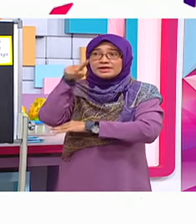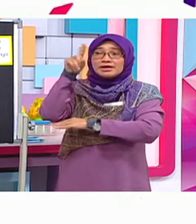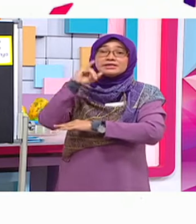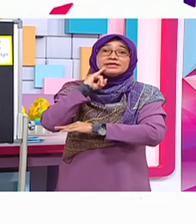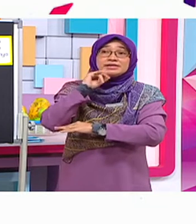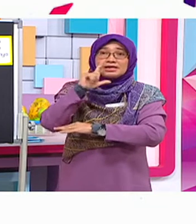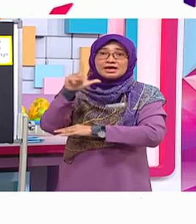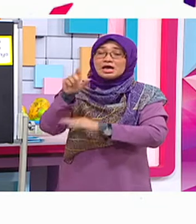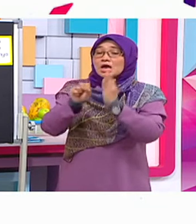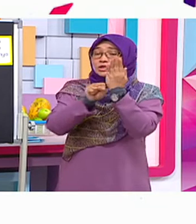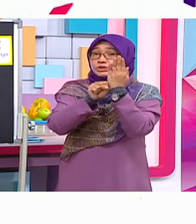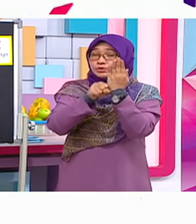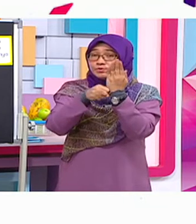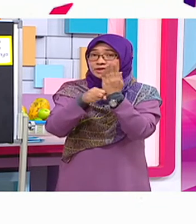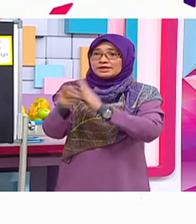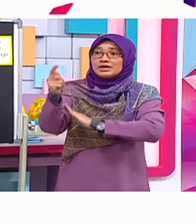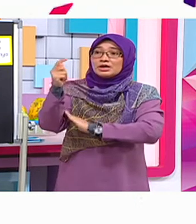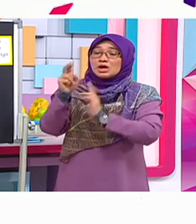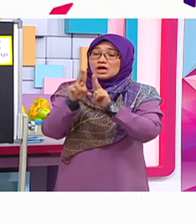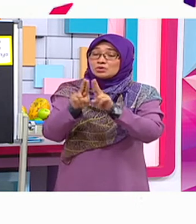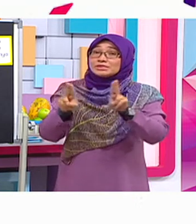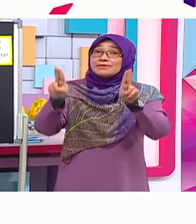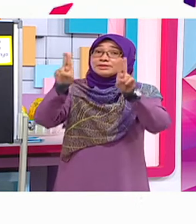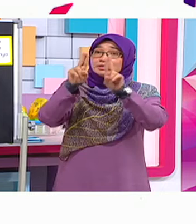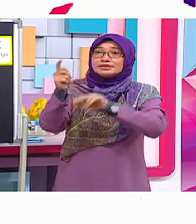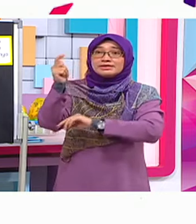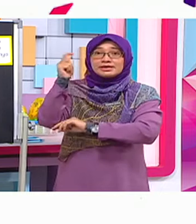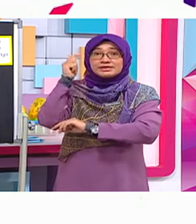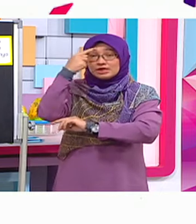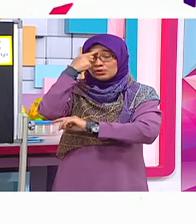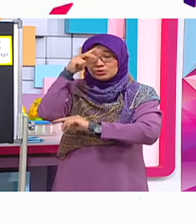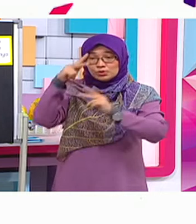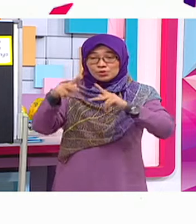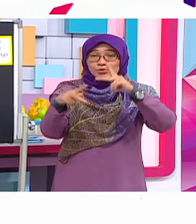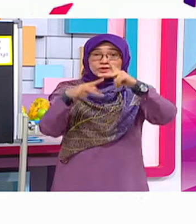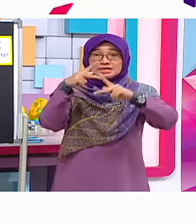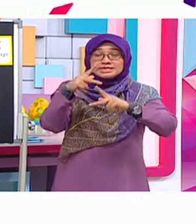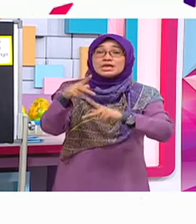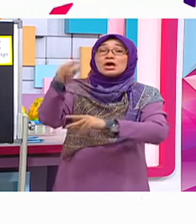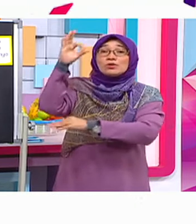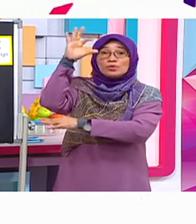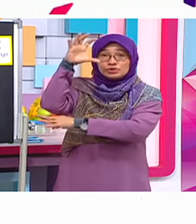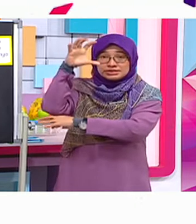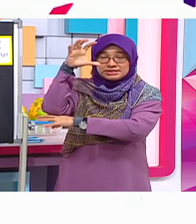matahari ialah sumber utama tenaga untuk proses fotosintesis